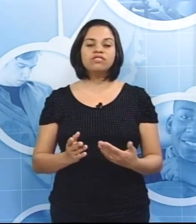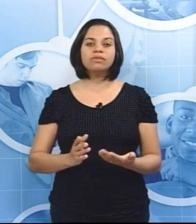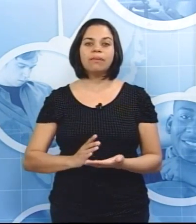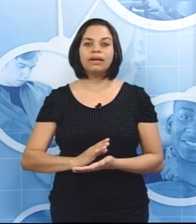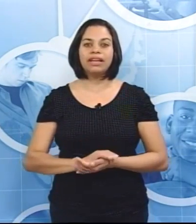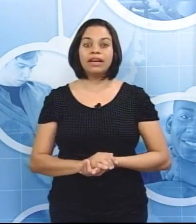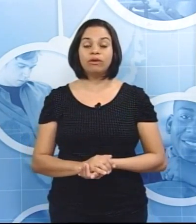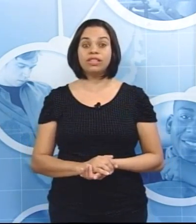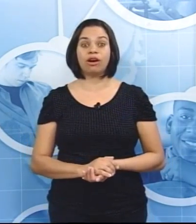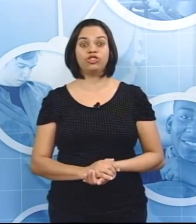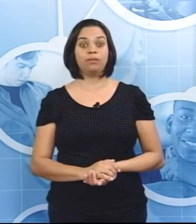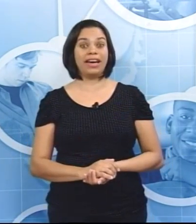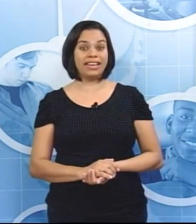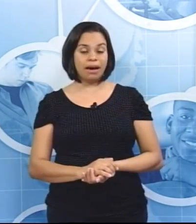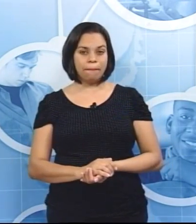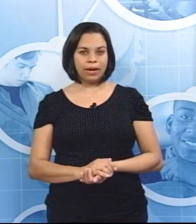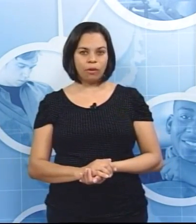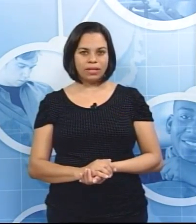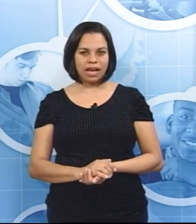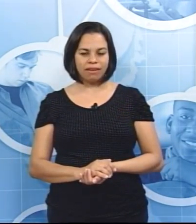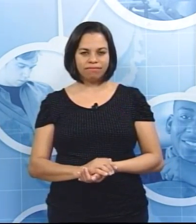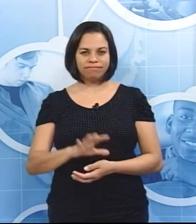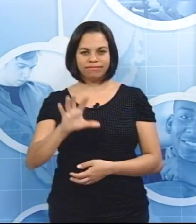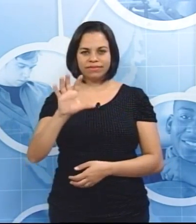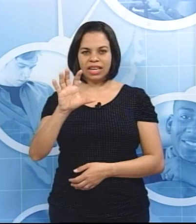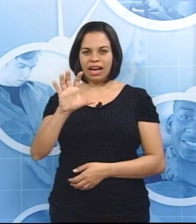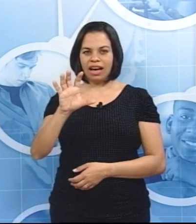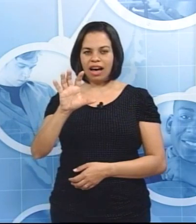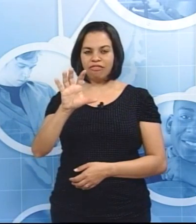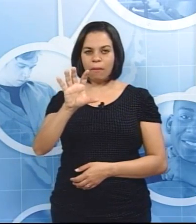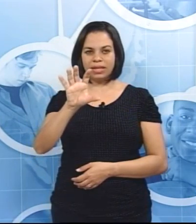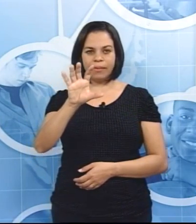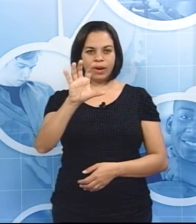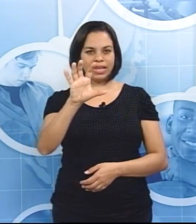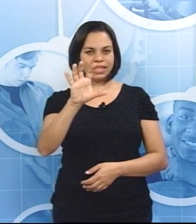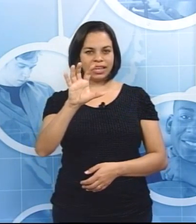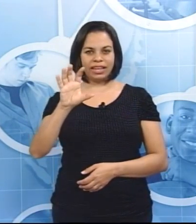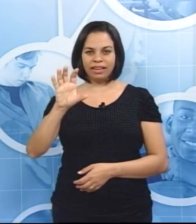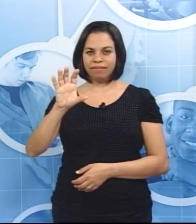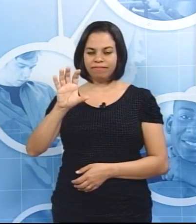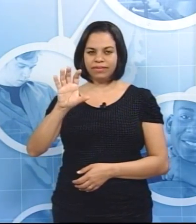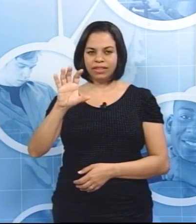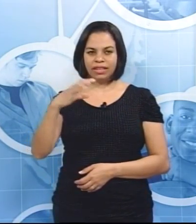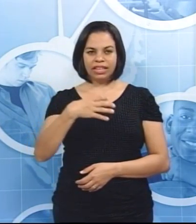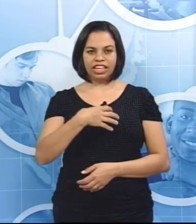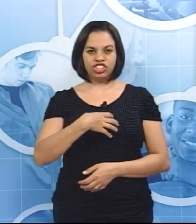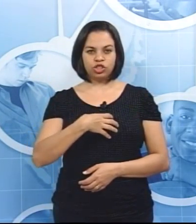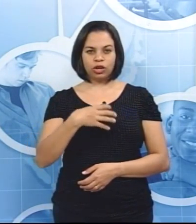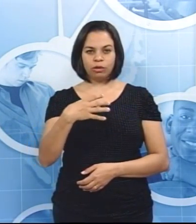vamos aprender o sinal de Bahia, para começar. A forma da mão é essa aqui. E a gente toca no